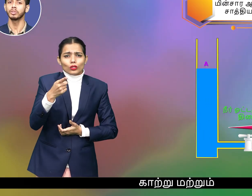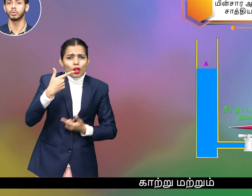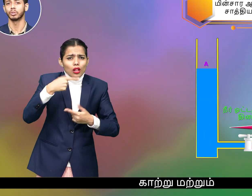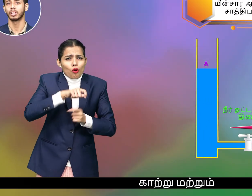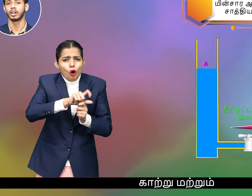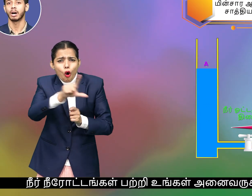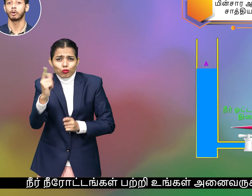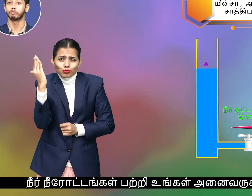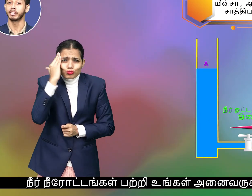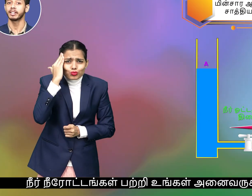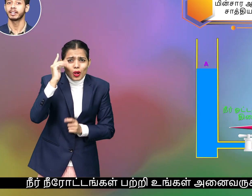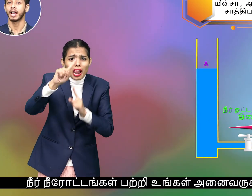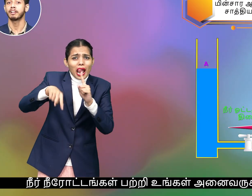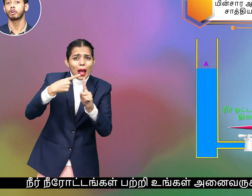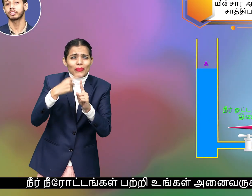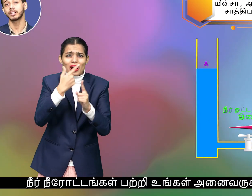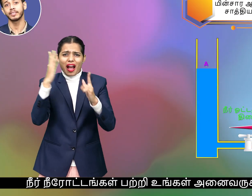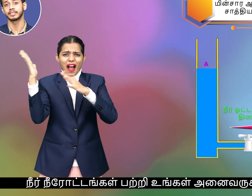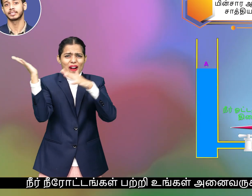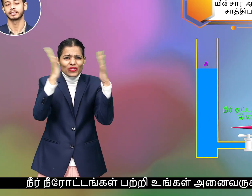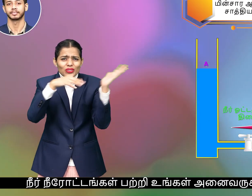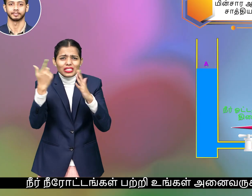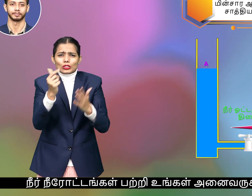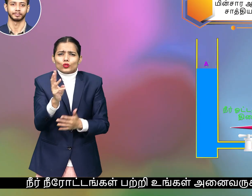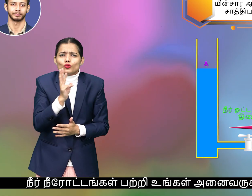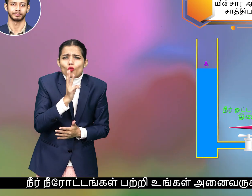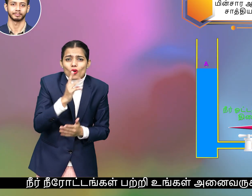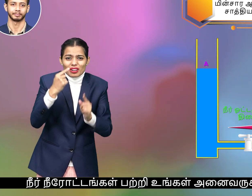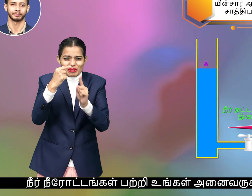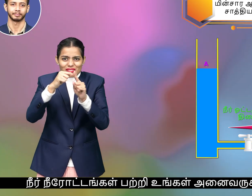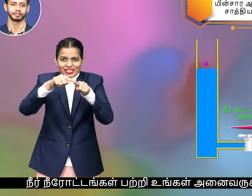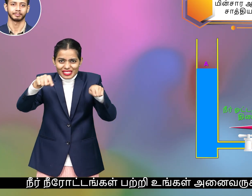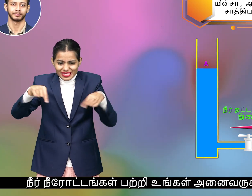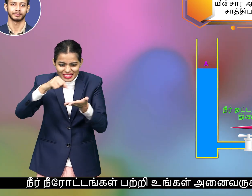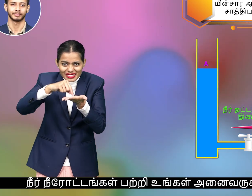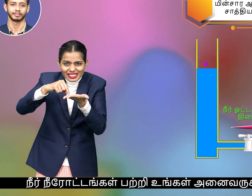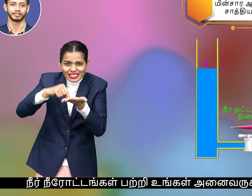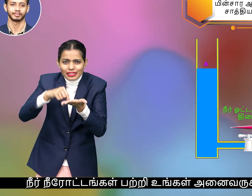காற்று மற்றும் நீரோட்டங்கள் பற்றி உங்கள் அனைவருக்கும் தெரியும்.